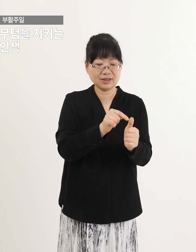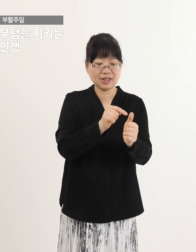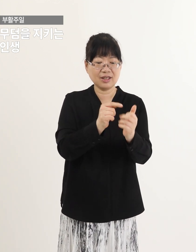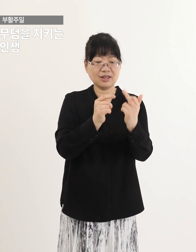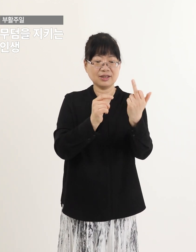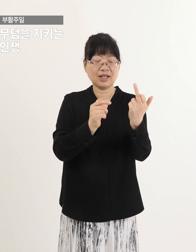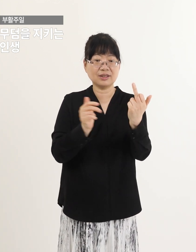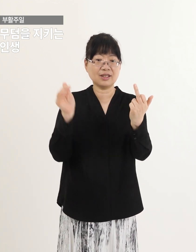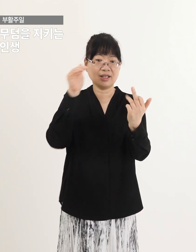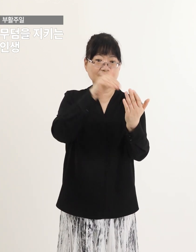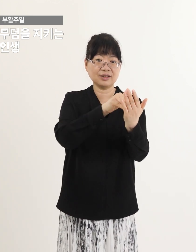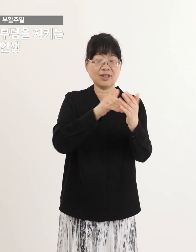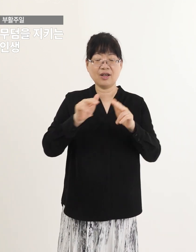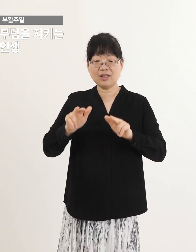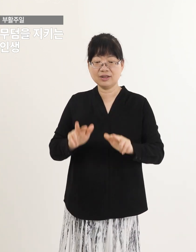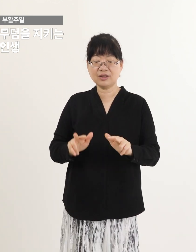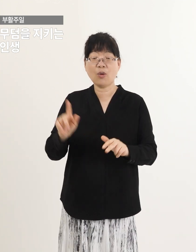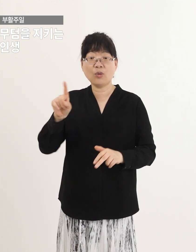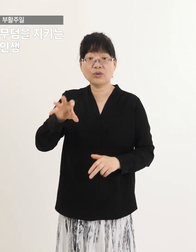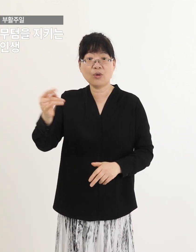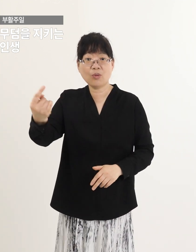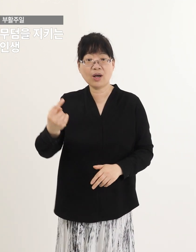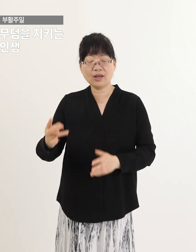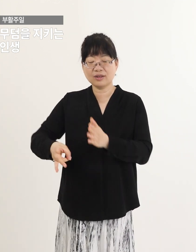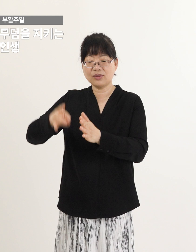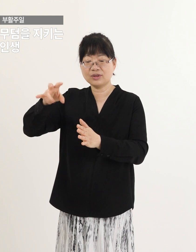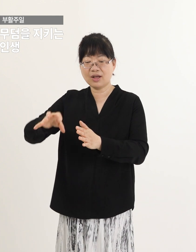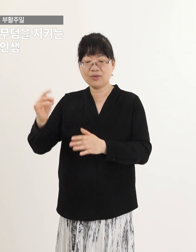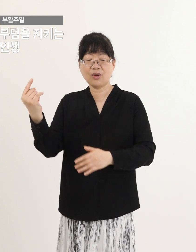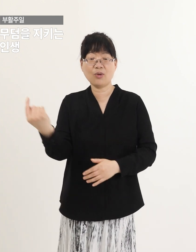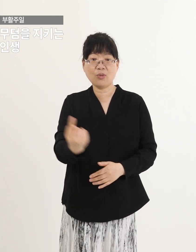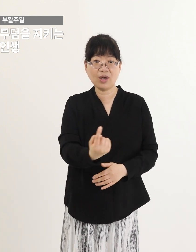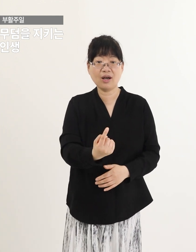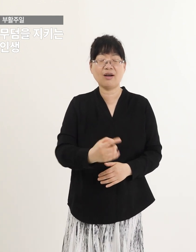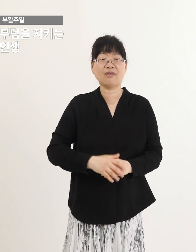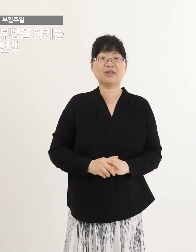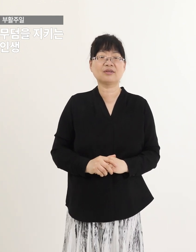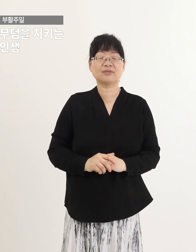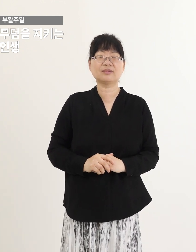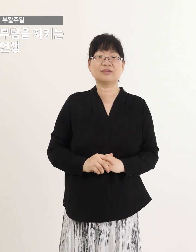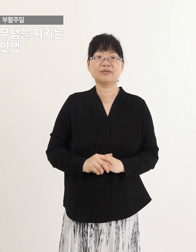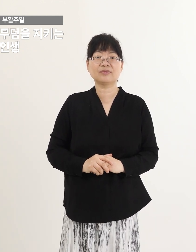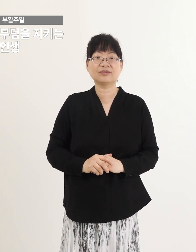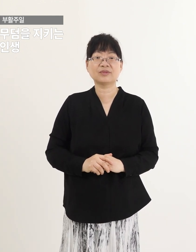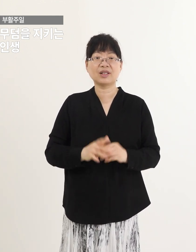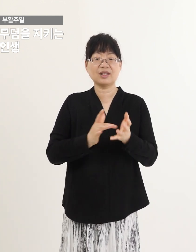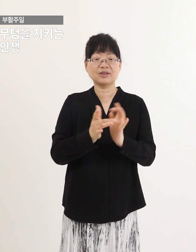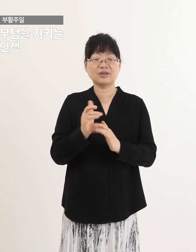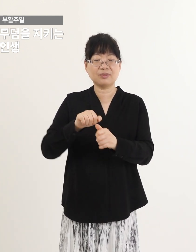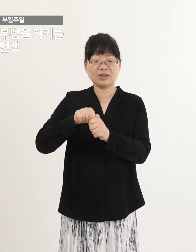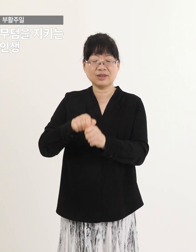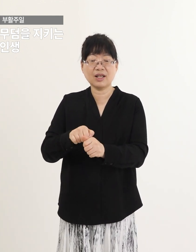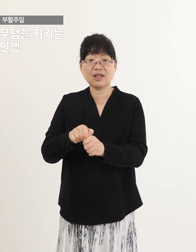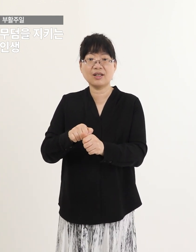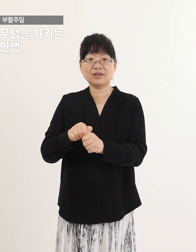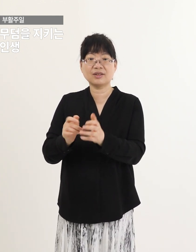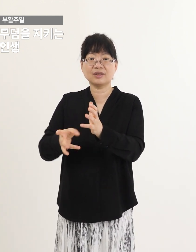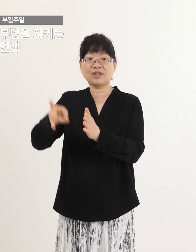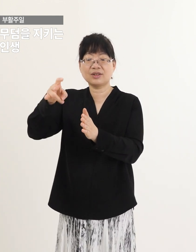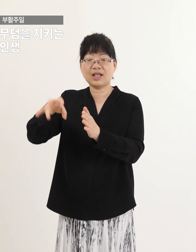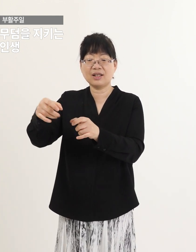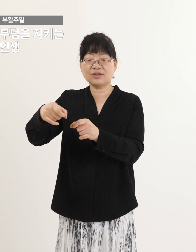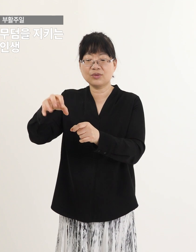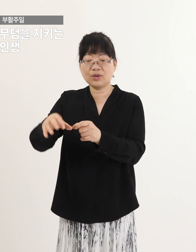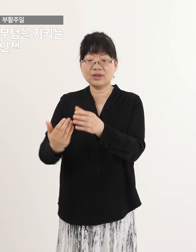산에 이르러. 이 사람들이 이제 어디서 왔을까요? 예루살렘에서 왔죠. 당연히 예수님의 처형이 예루살렘 근교에서